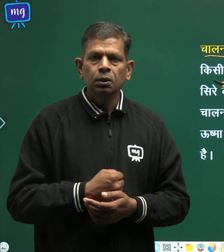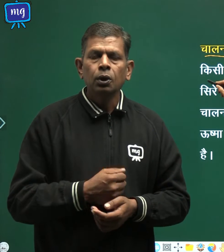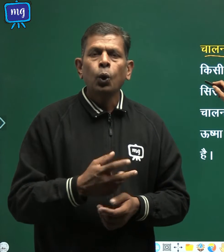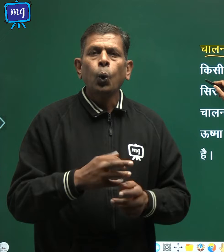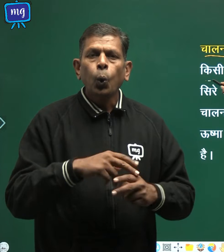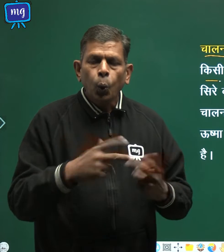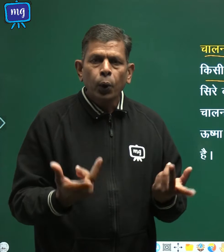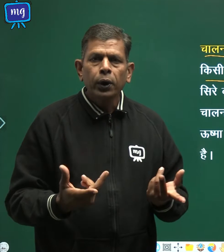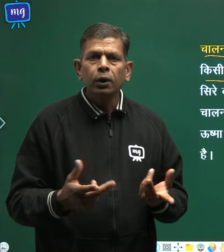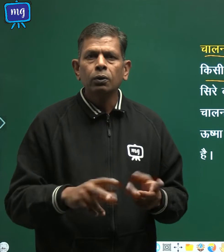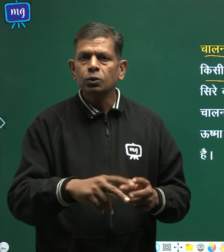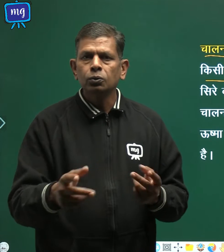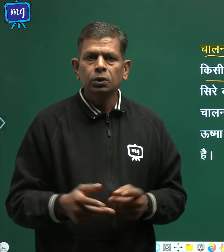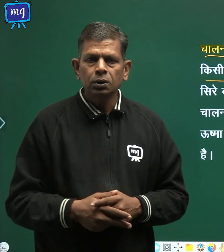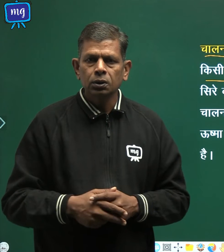किसी वस्तु के